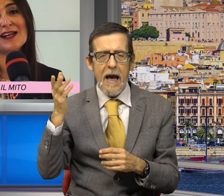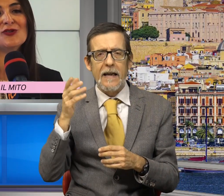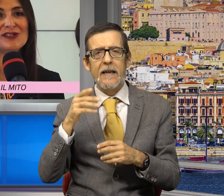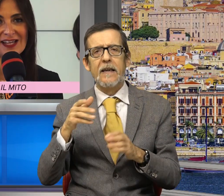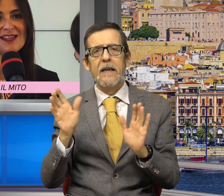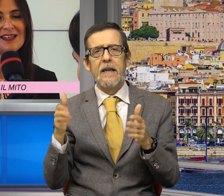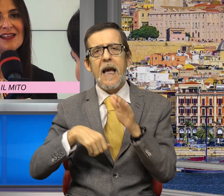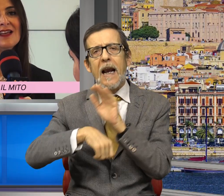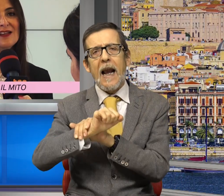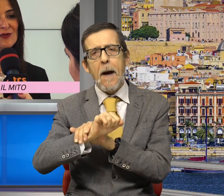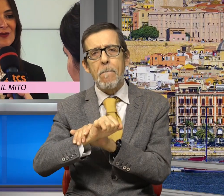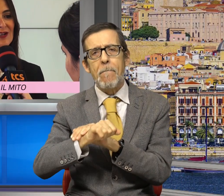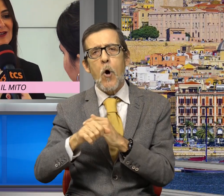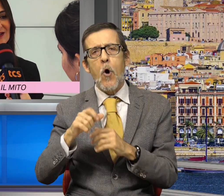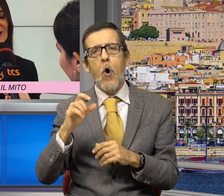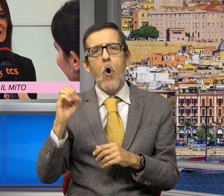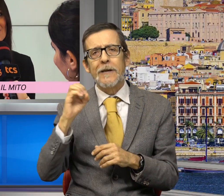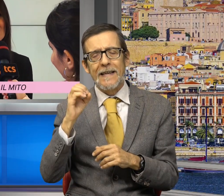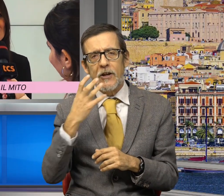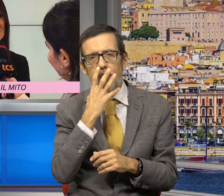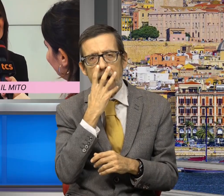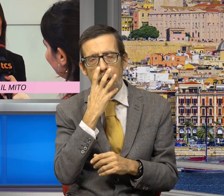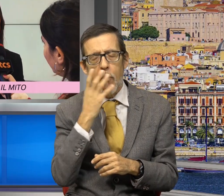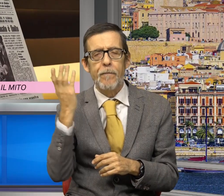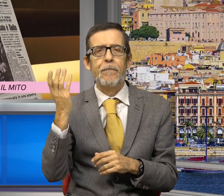credo degni del ricordo di un grande eroe.